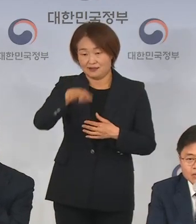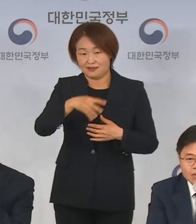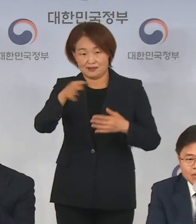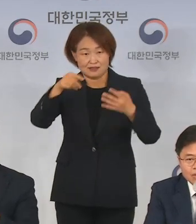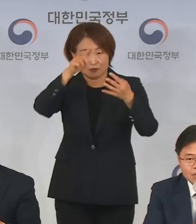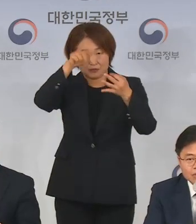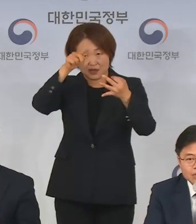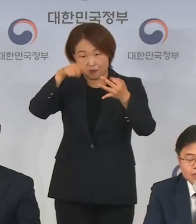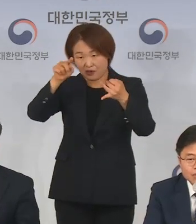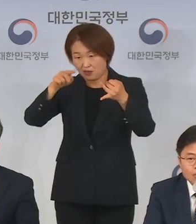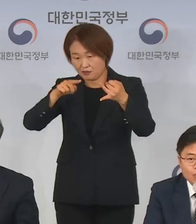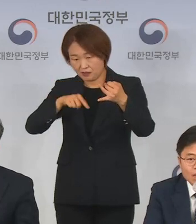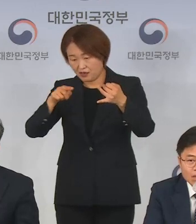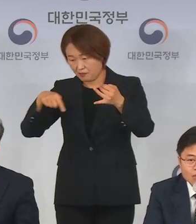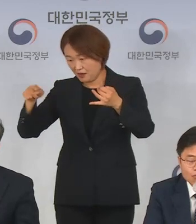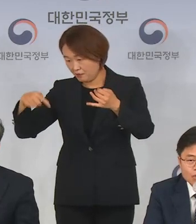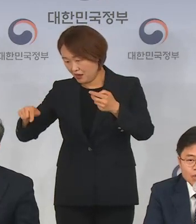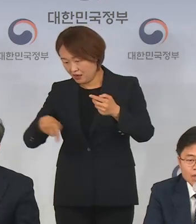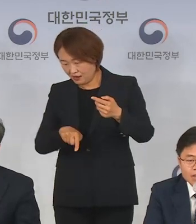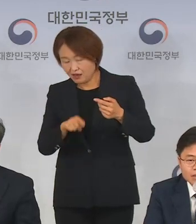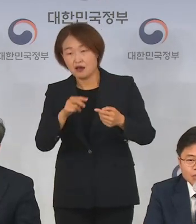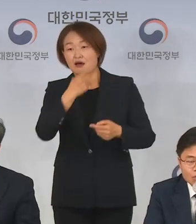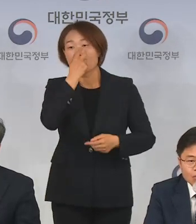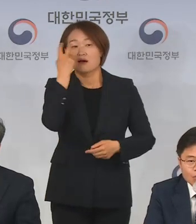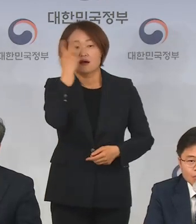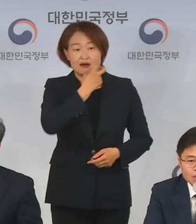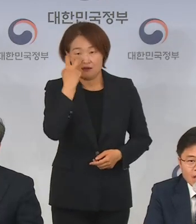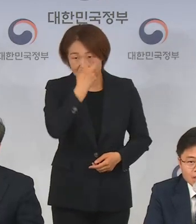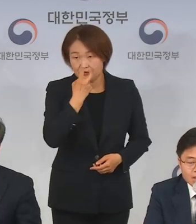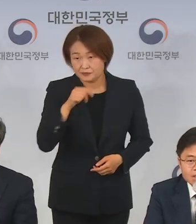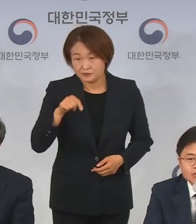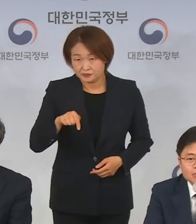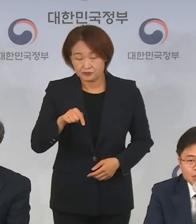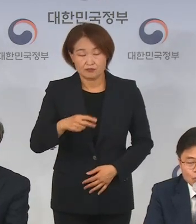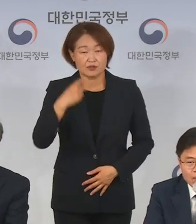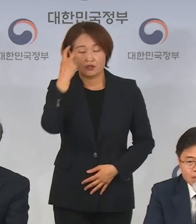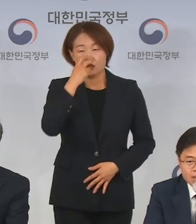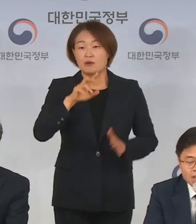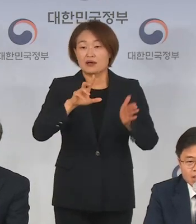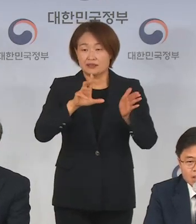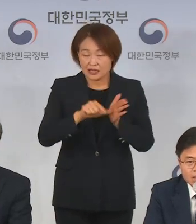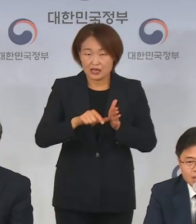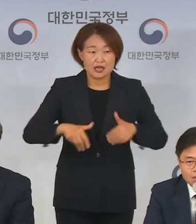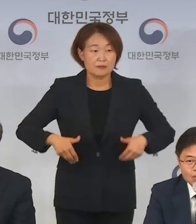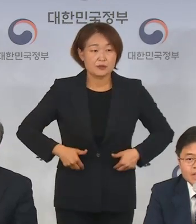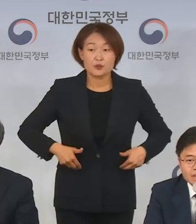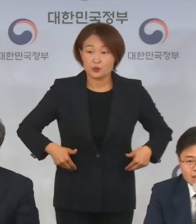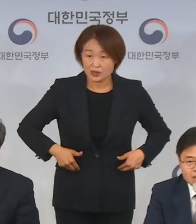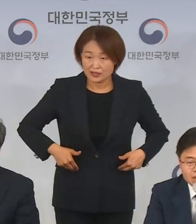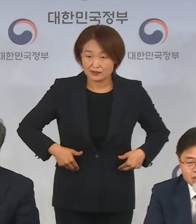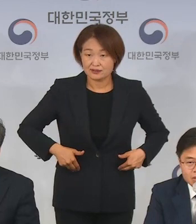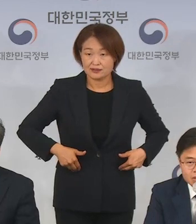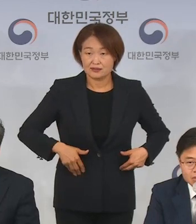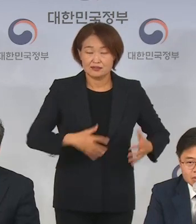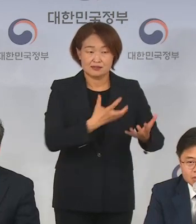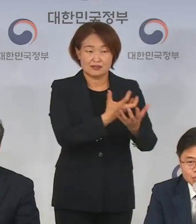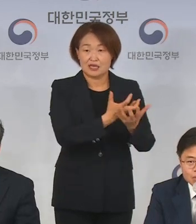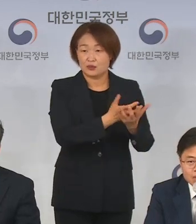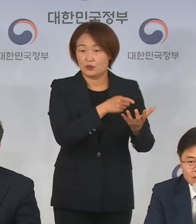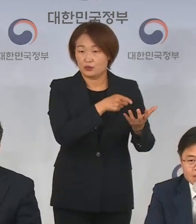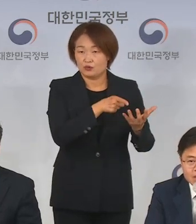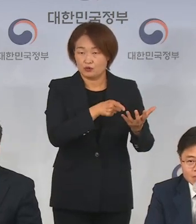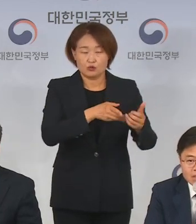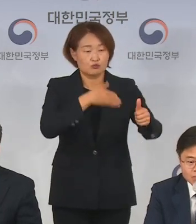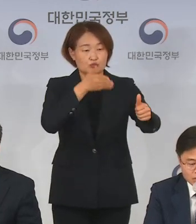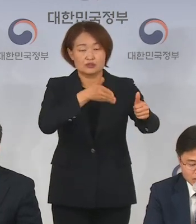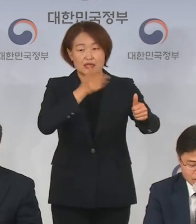항목에 따라서 저희들이 점검을 하는 거고요. 그 점검을 하는 데 있어서 필요한 원데이터를 저희들이